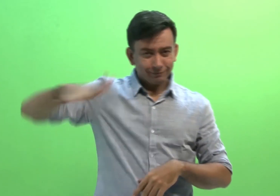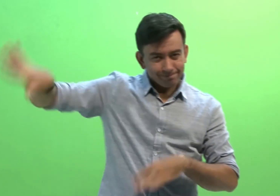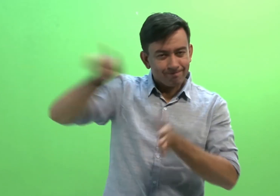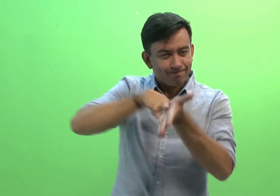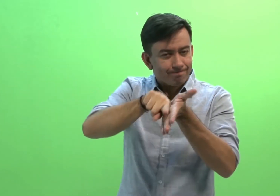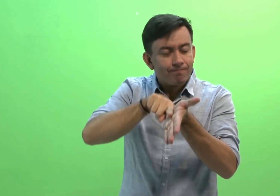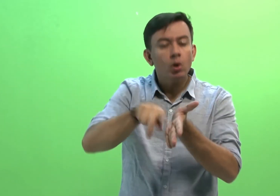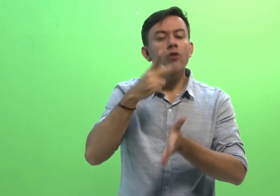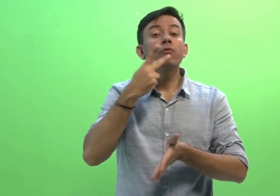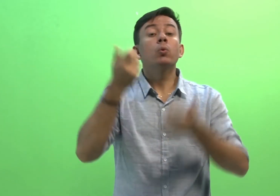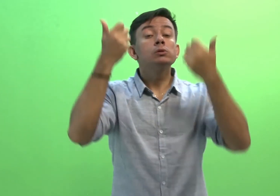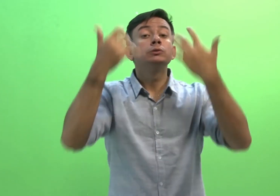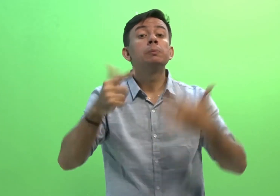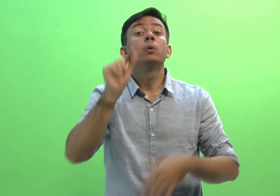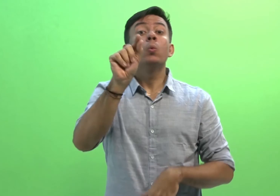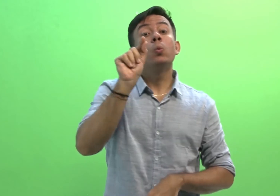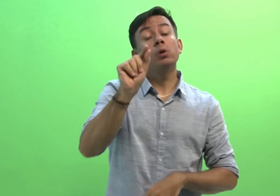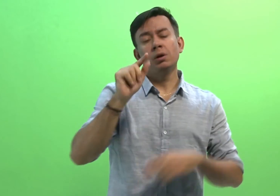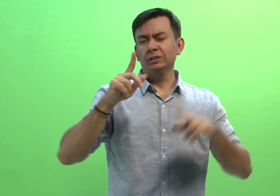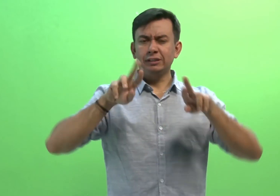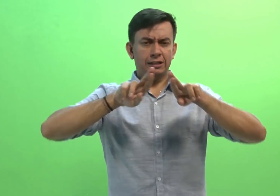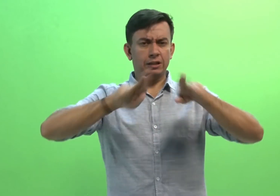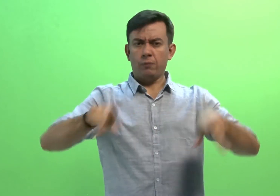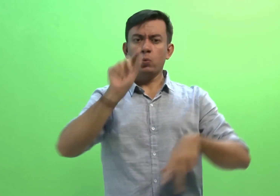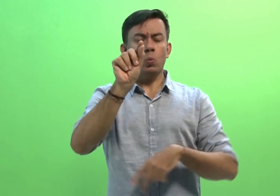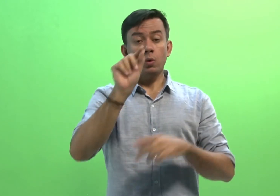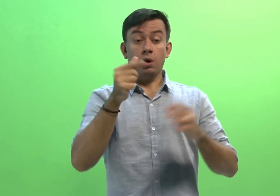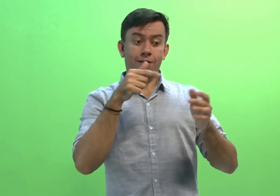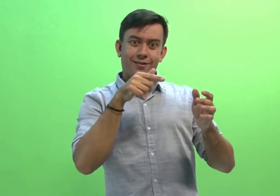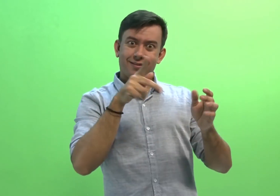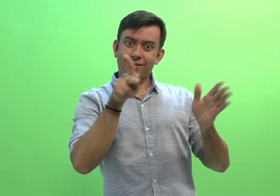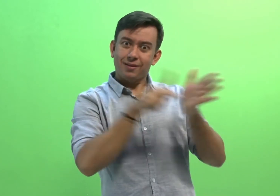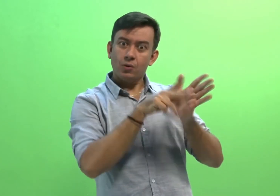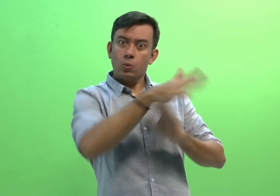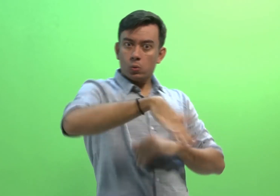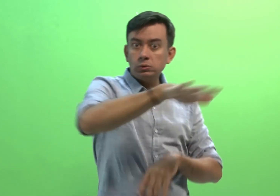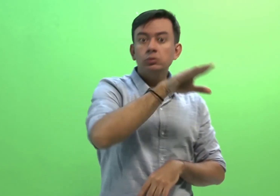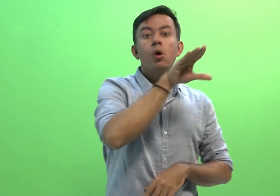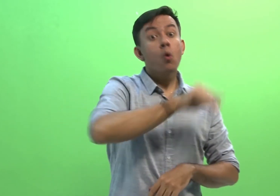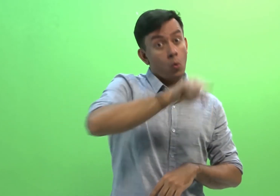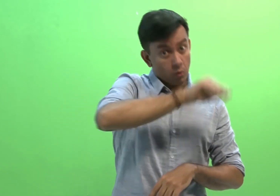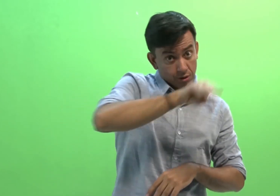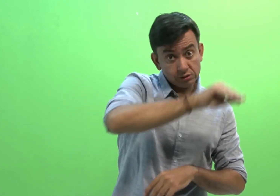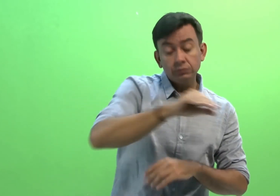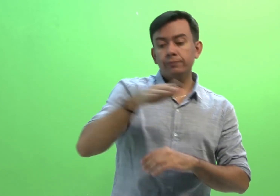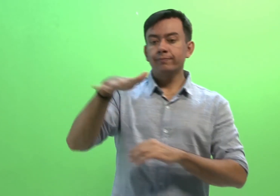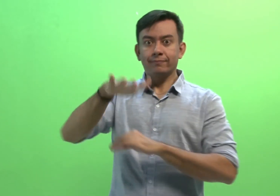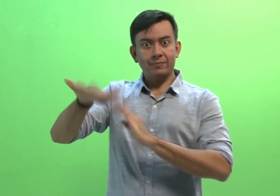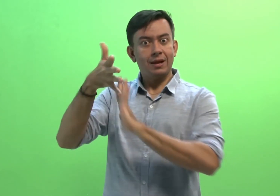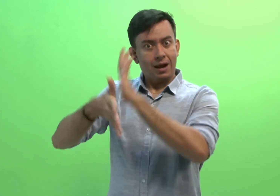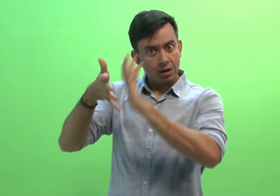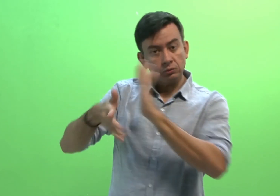Então, as pesquisas mostram que há uma diferença quanto à língua oral e quanto à língua de